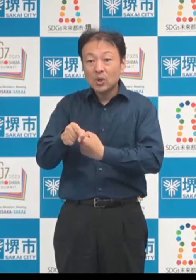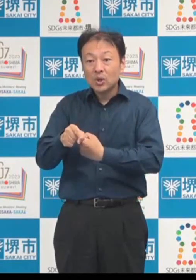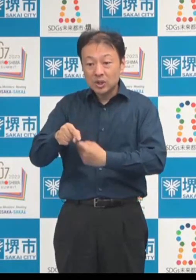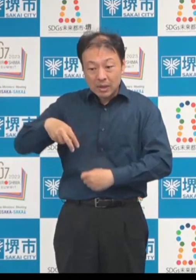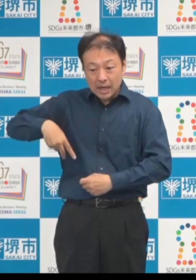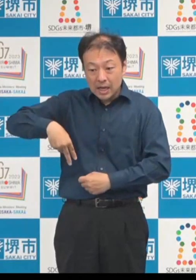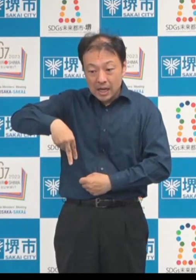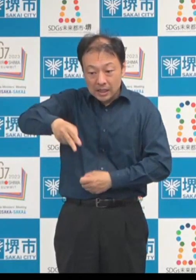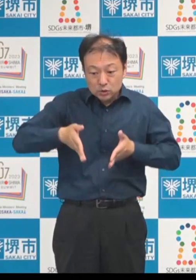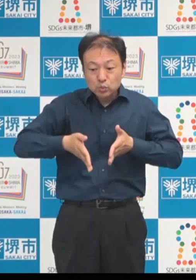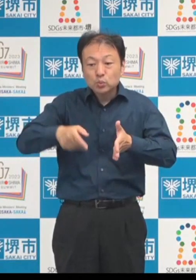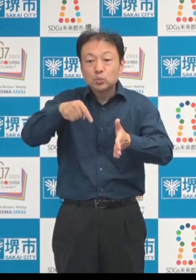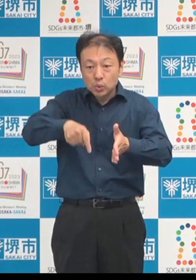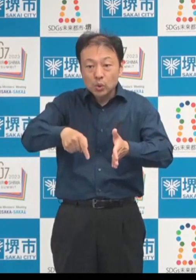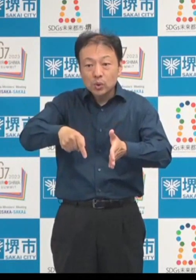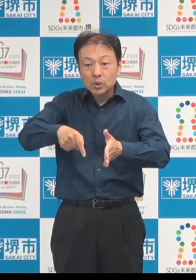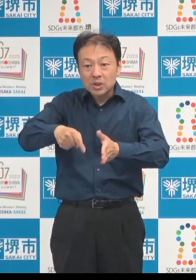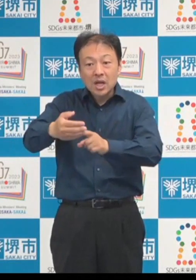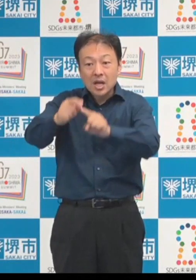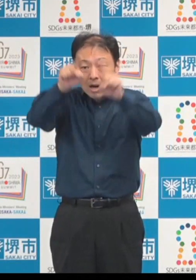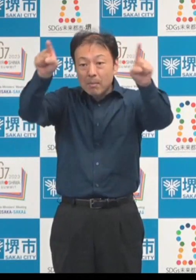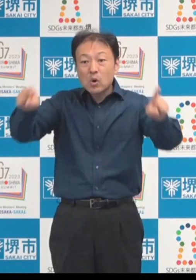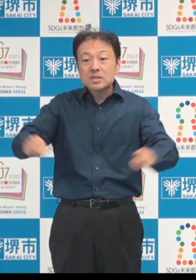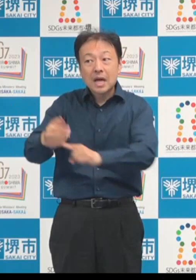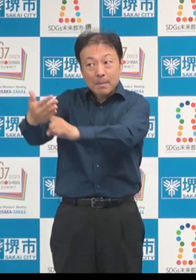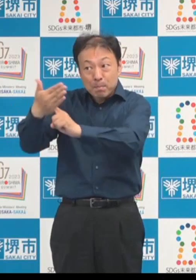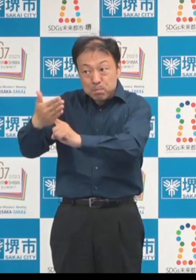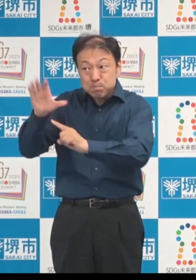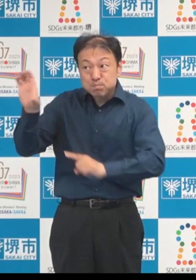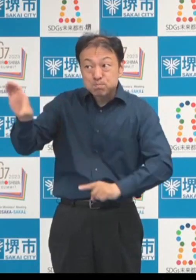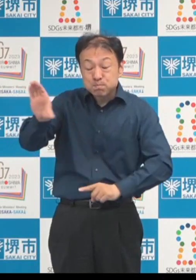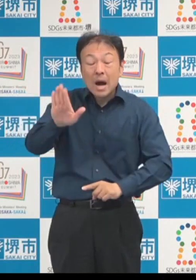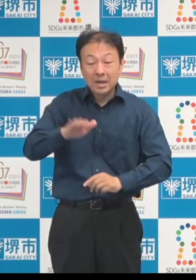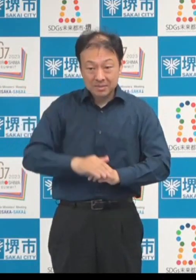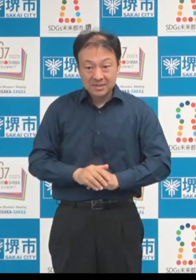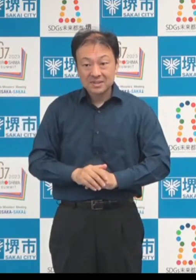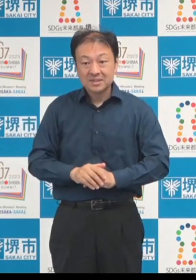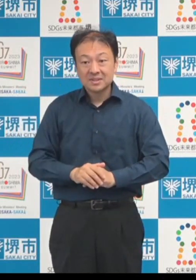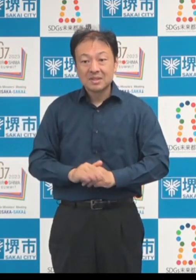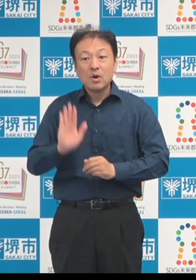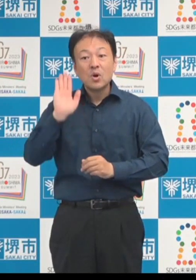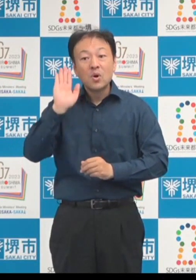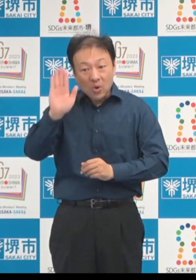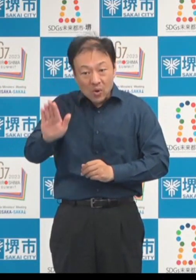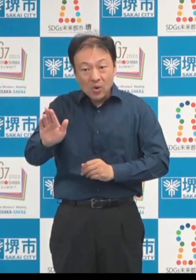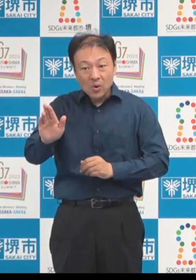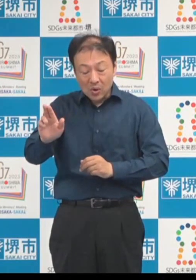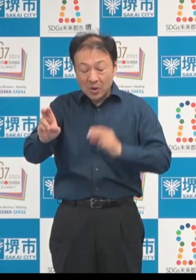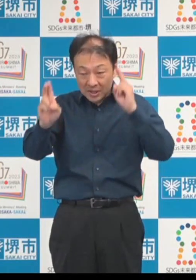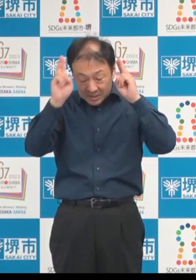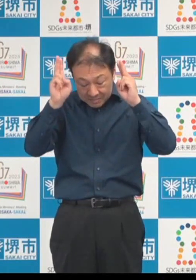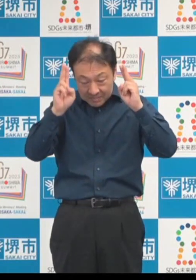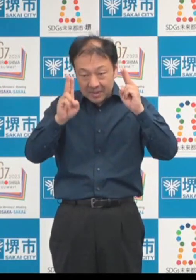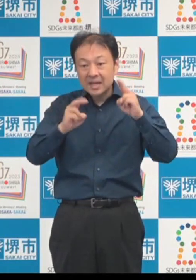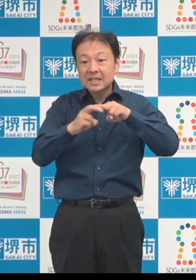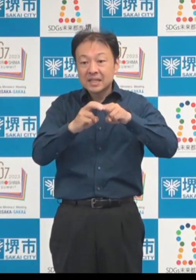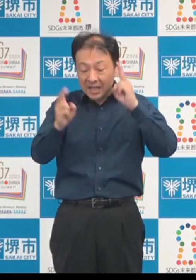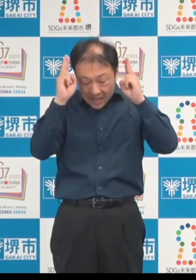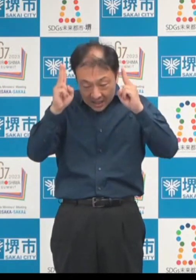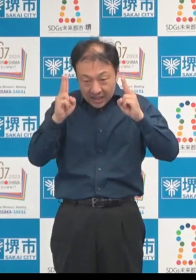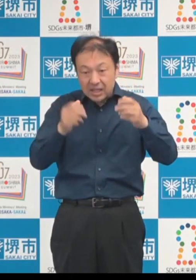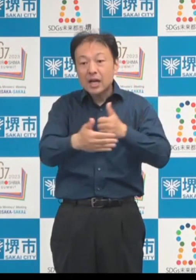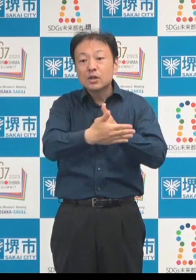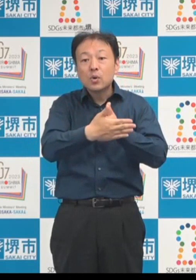とその取り組みも行ってはいるんですが、今後交通事業者をはじめですね、さまざま関わる皆様ご協力を得